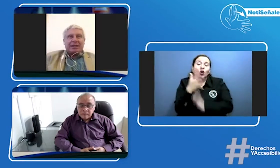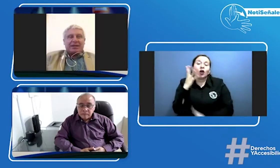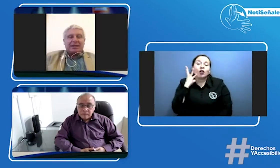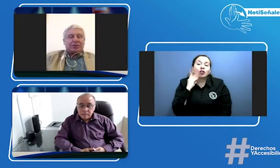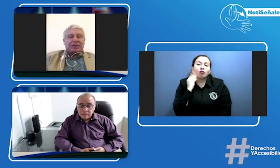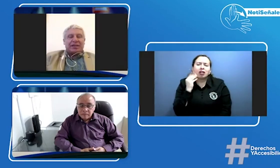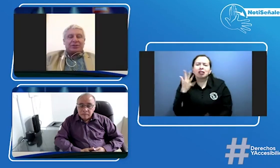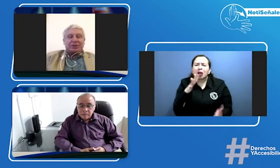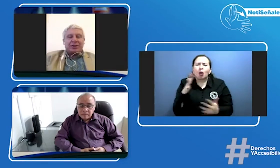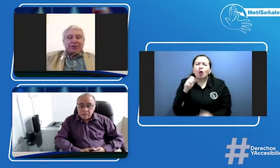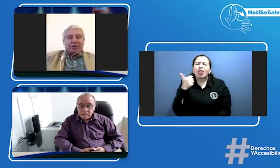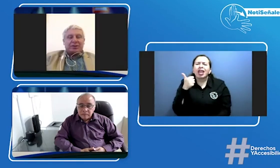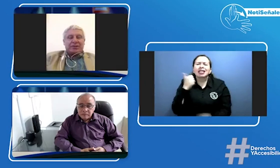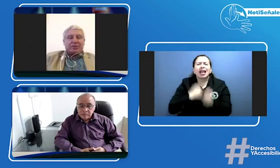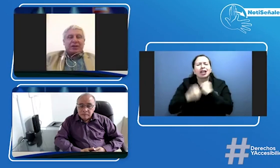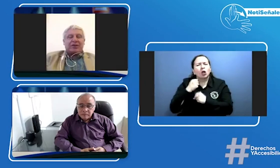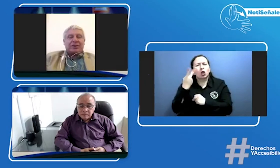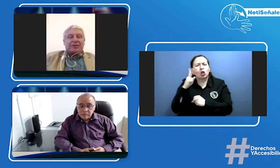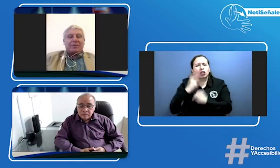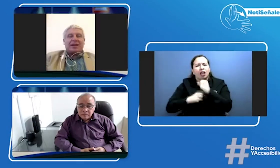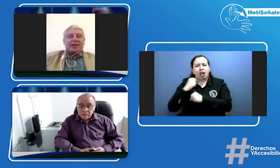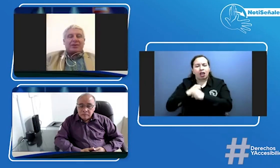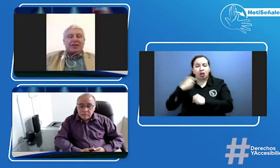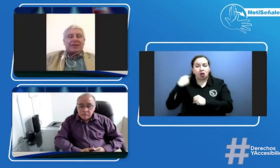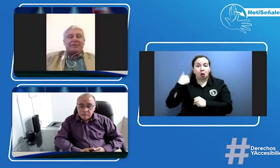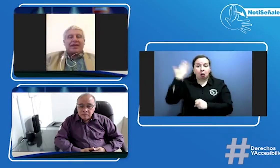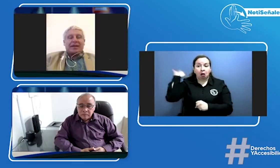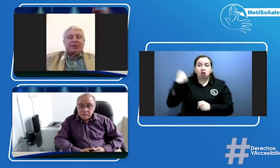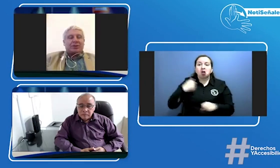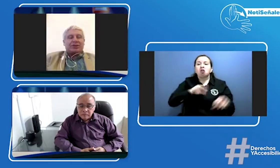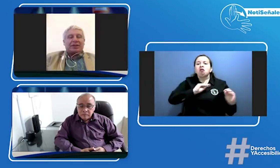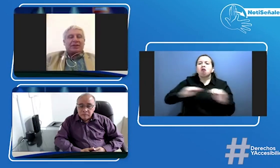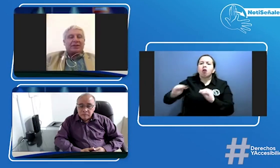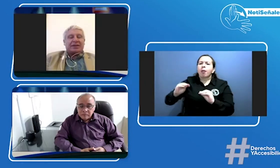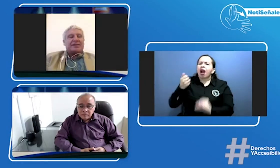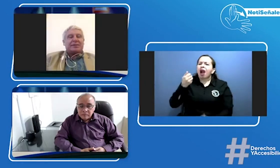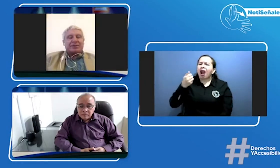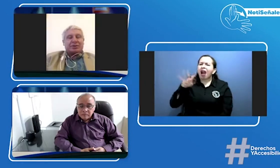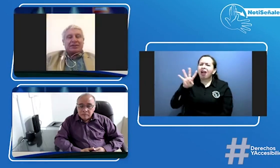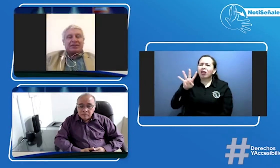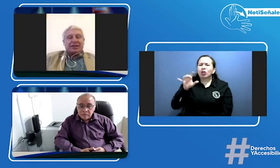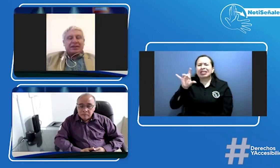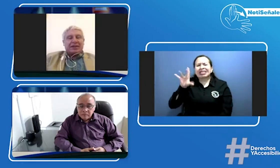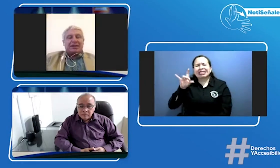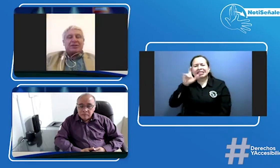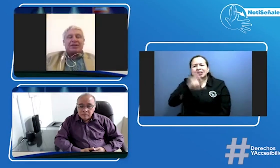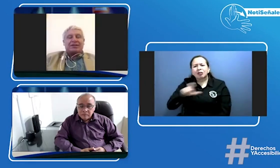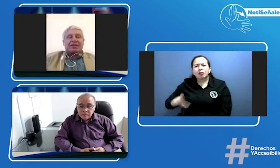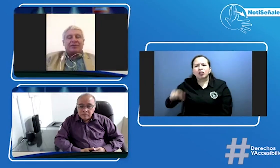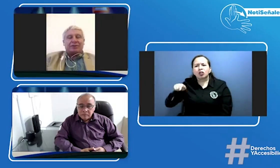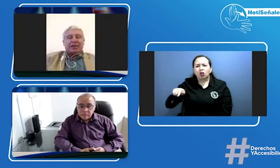10 o 12 años donde mi escuela logré formar alrededor de 14, 15 personas con esta dificultad